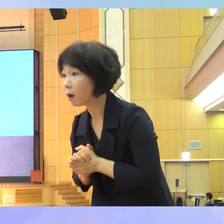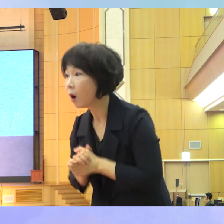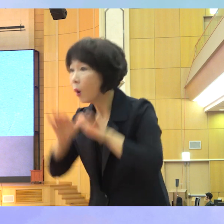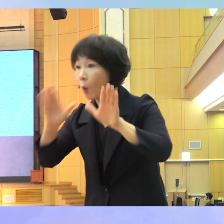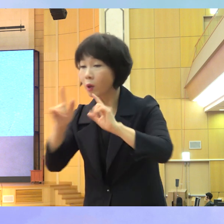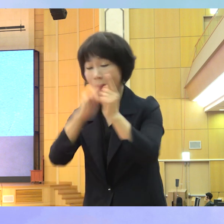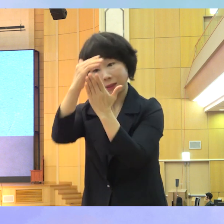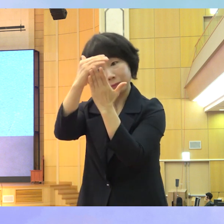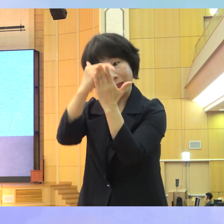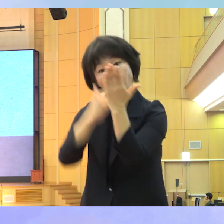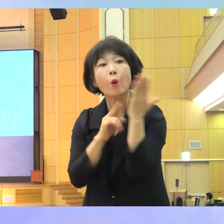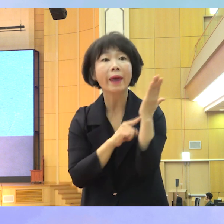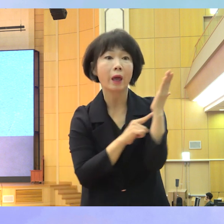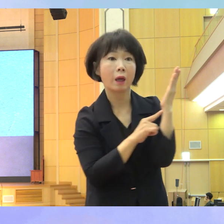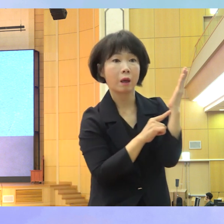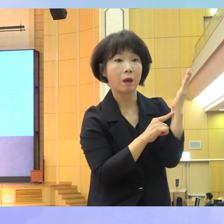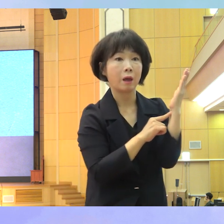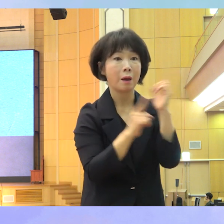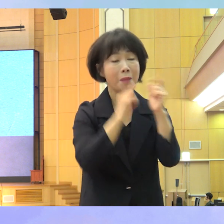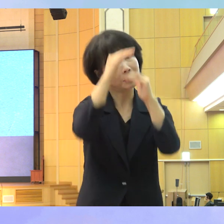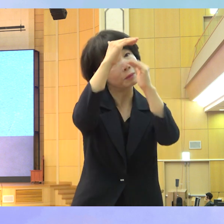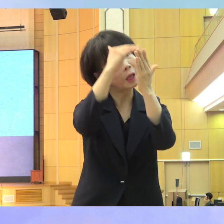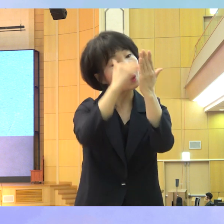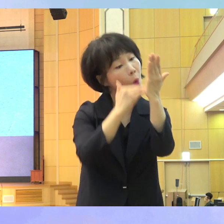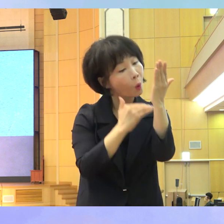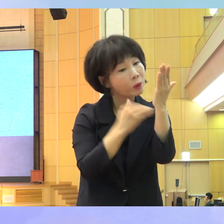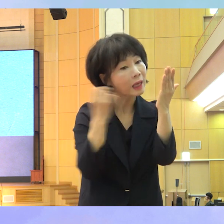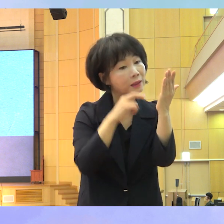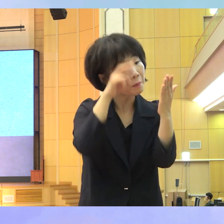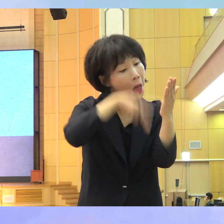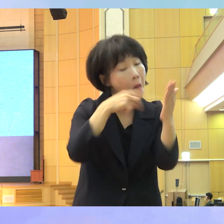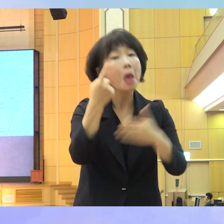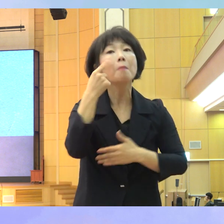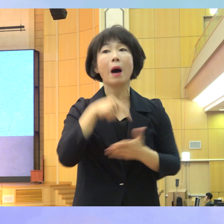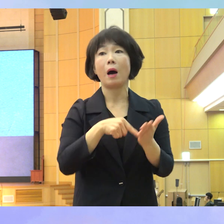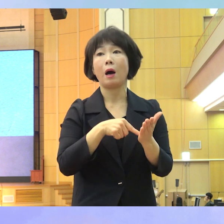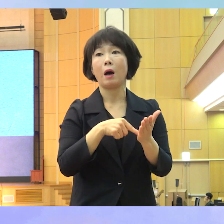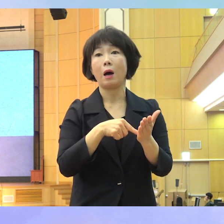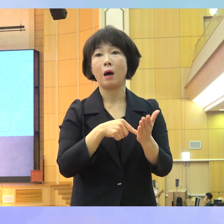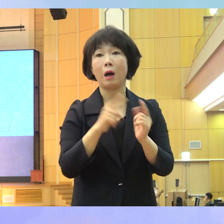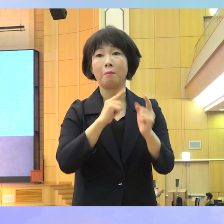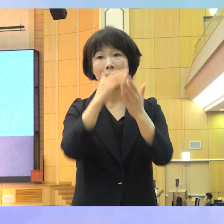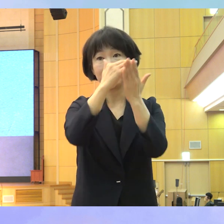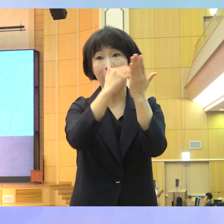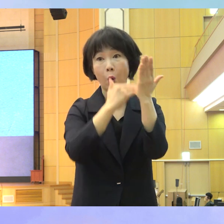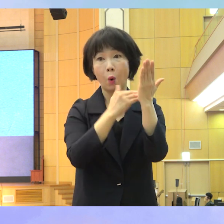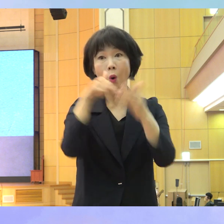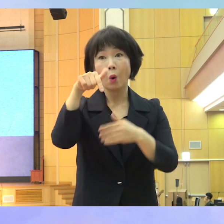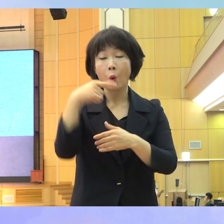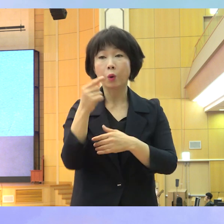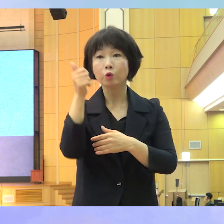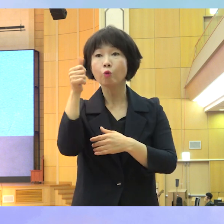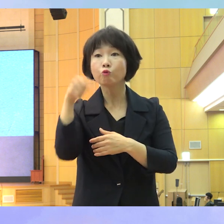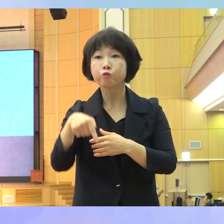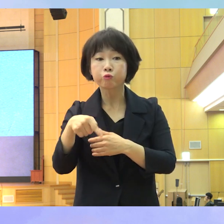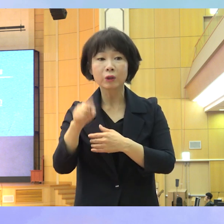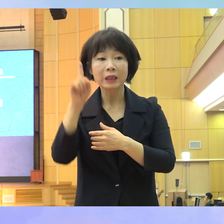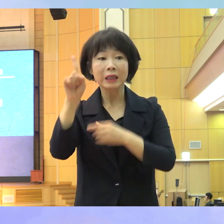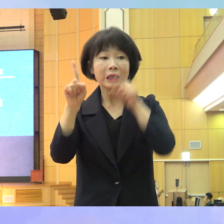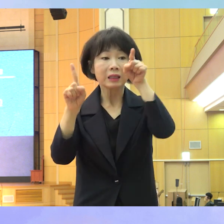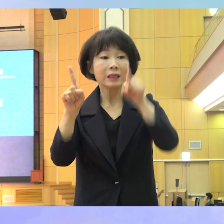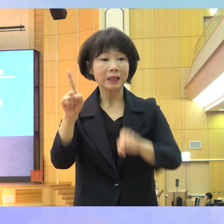오늘 본문 말씀이요, 오늘 본문 말씀 한 번 더 띄워주시면 안 될까요? 오늘 본문 말씀 고린도후서 1장